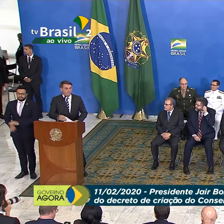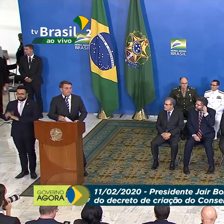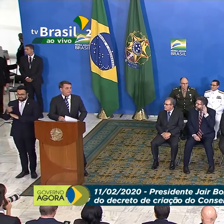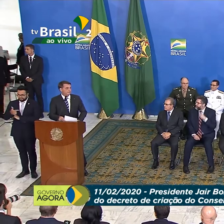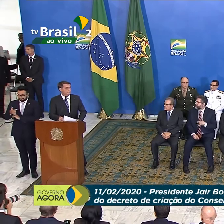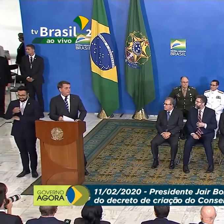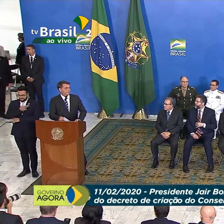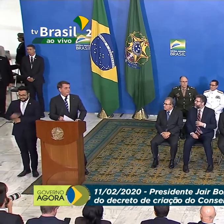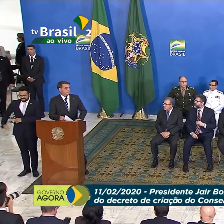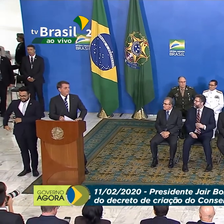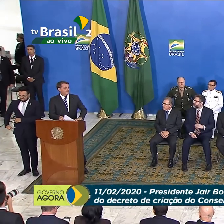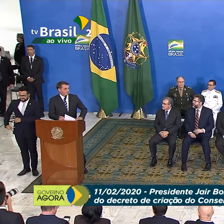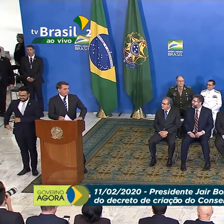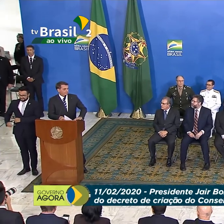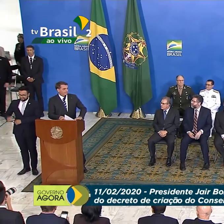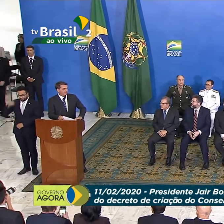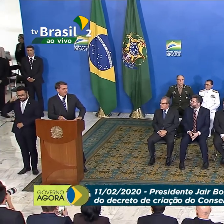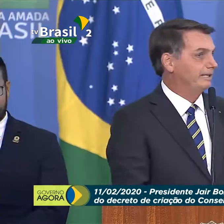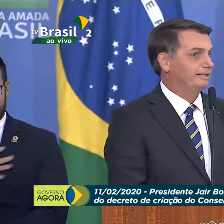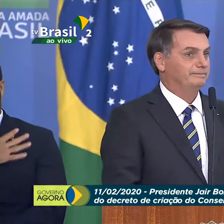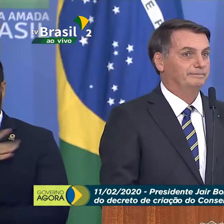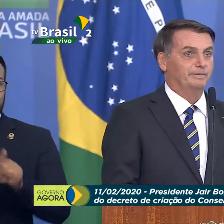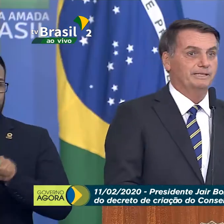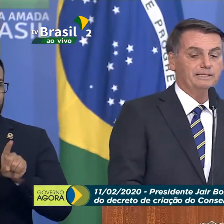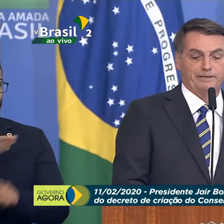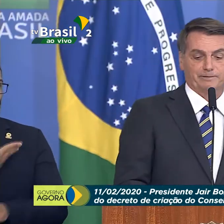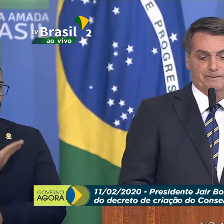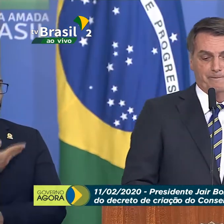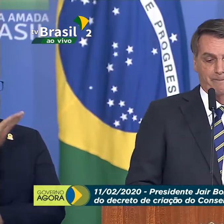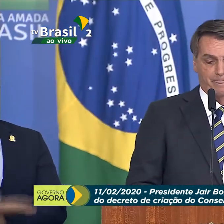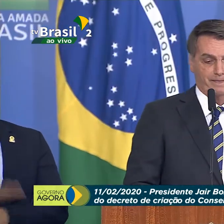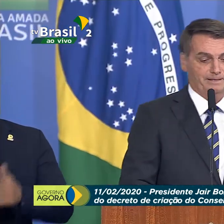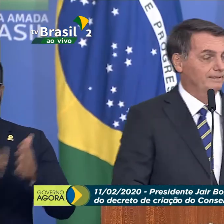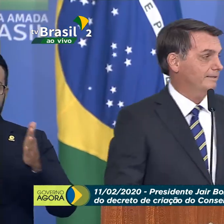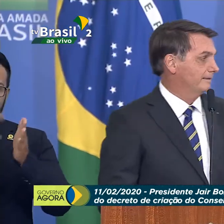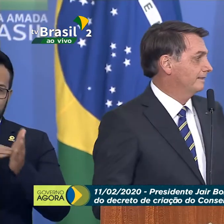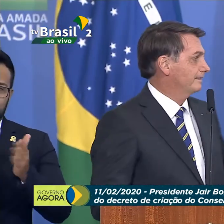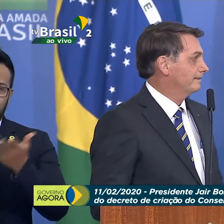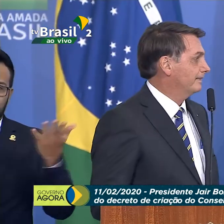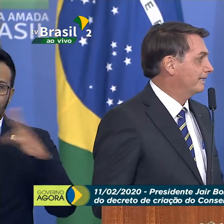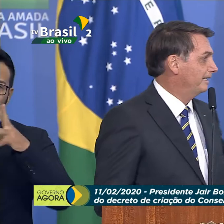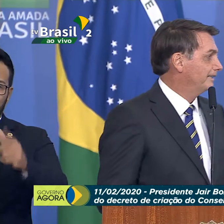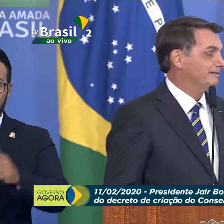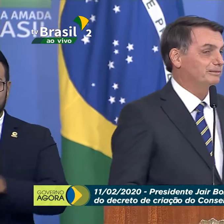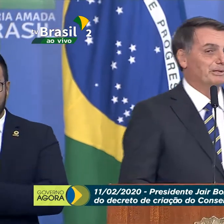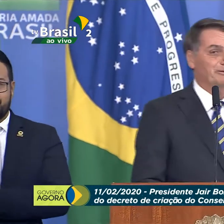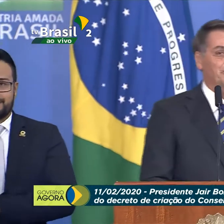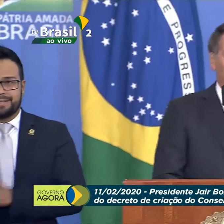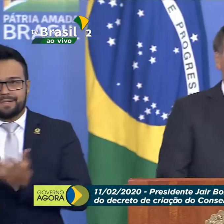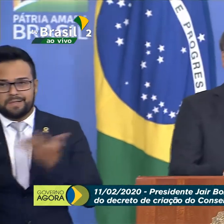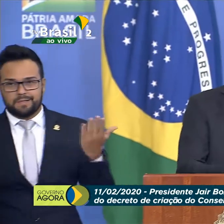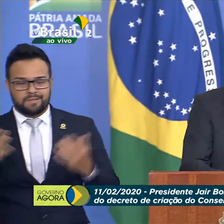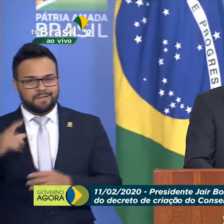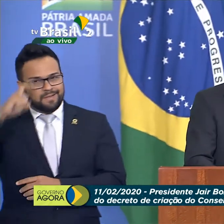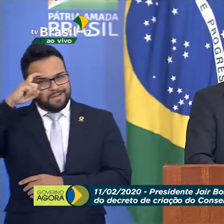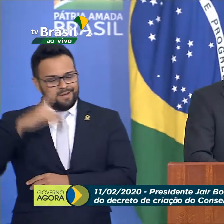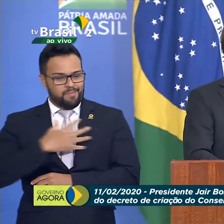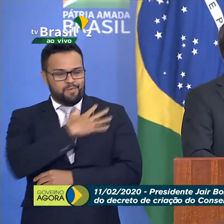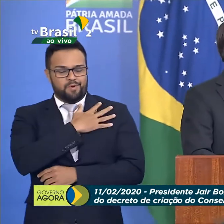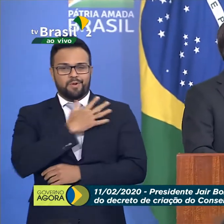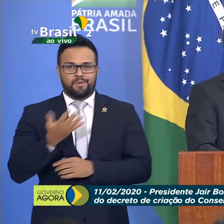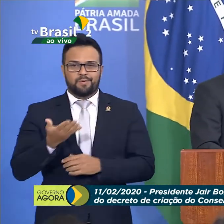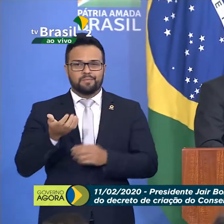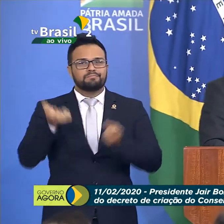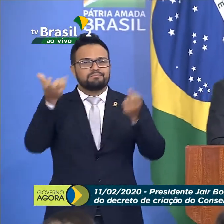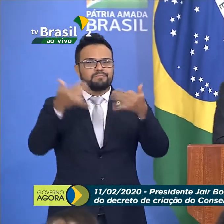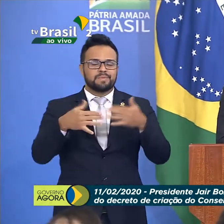vice-presidente, senhores ministros, colegas da Amazônia, brasileiros, já que ele, o Mourão, falou que eu fui bicho dele na